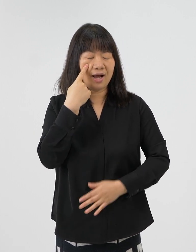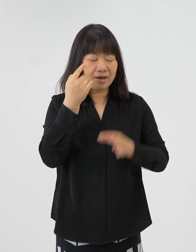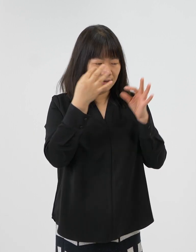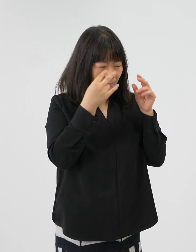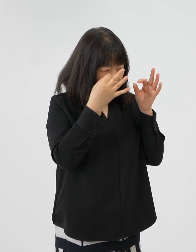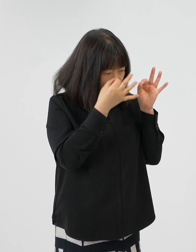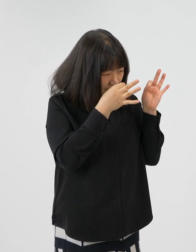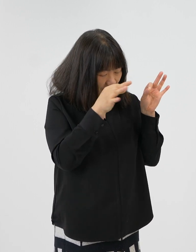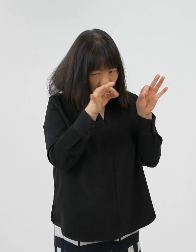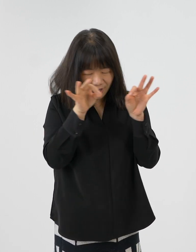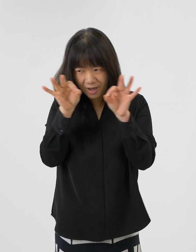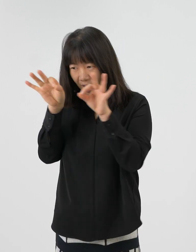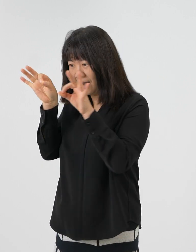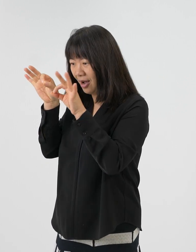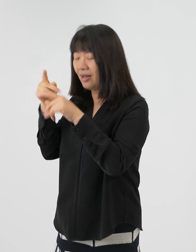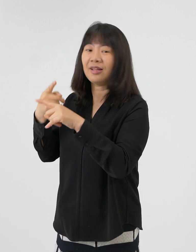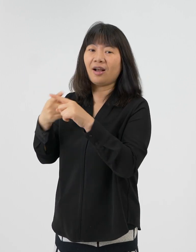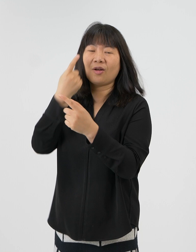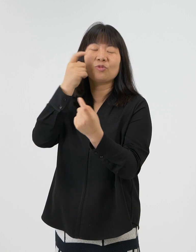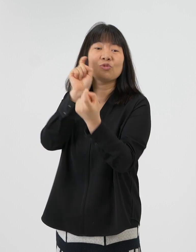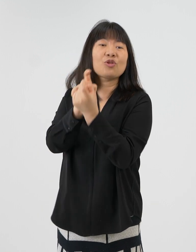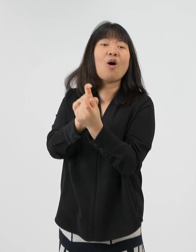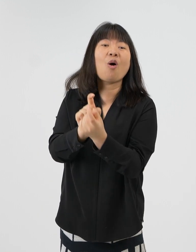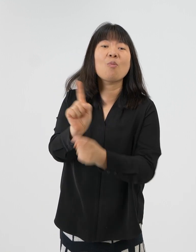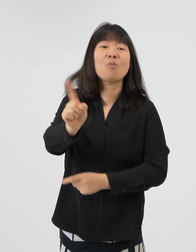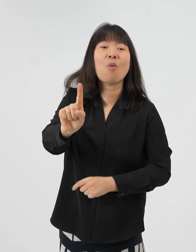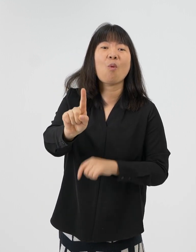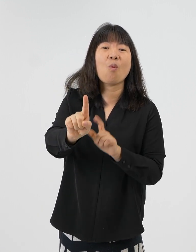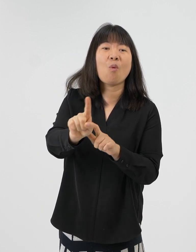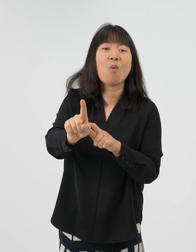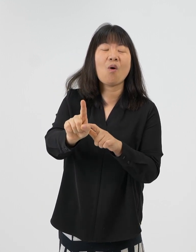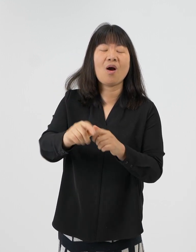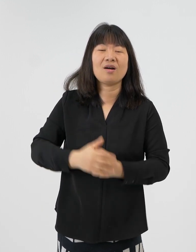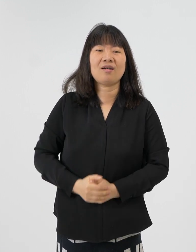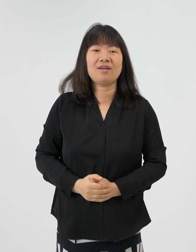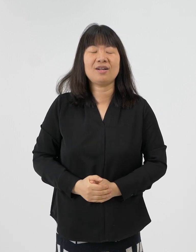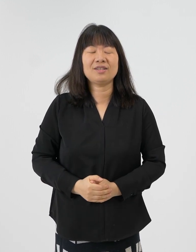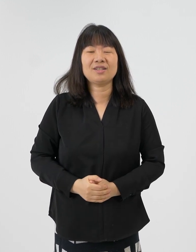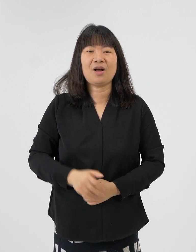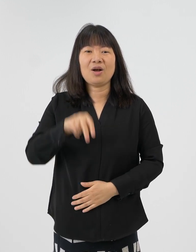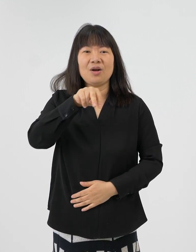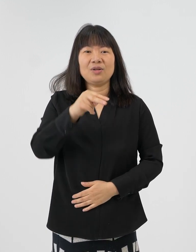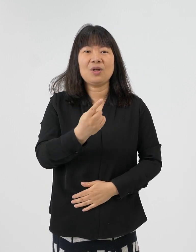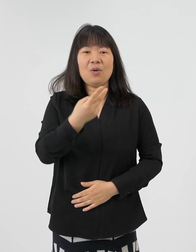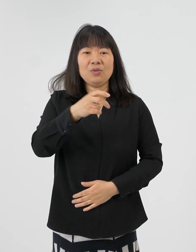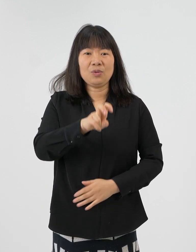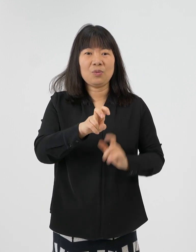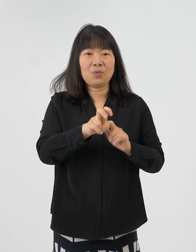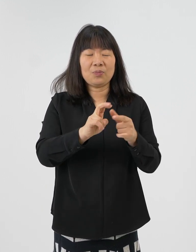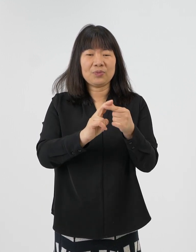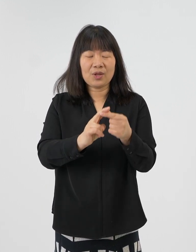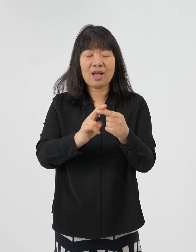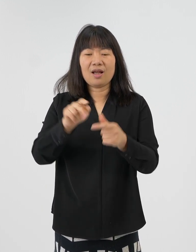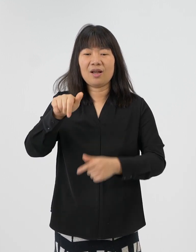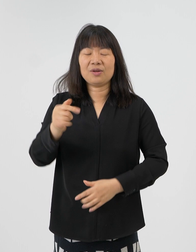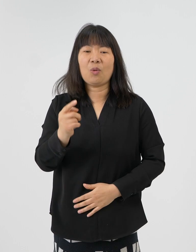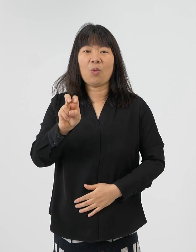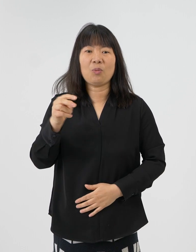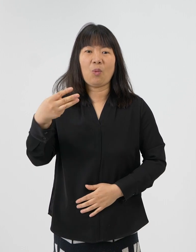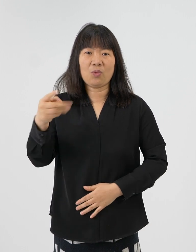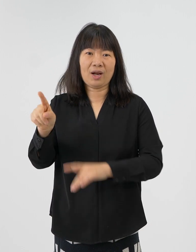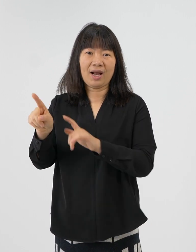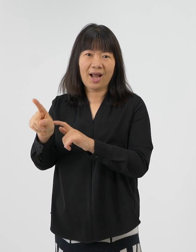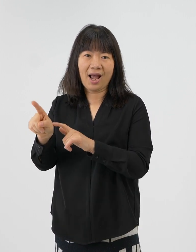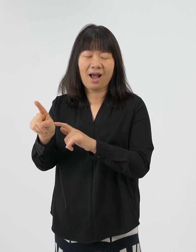살핀 끝에 눈에 딱 들어온 땅이 그만 소돔과 고모라라는 그 유명한 환락의